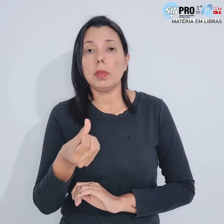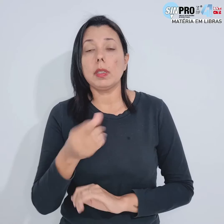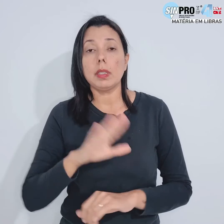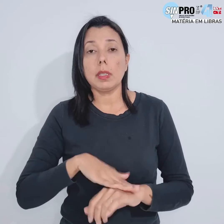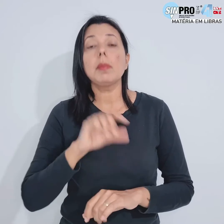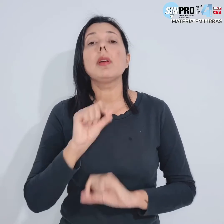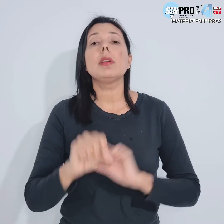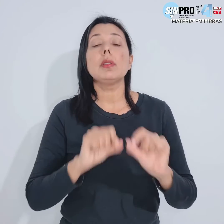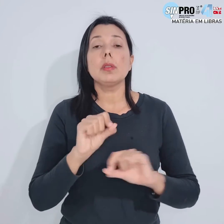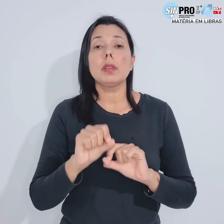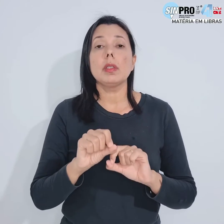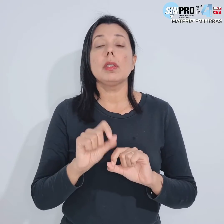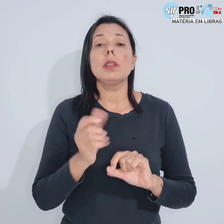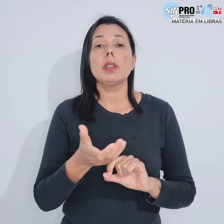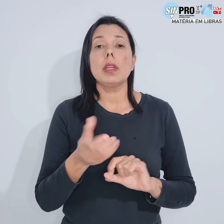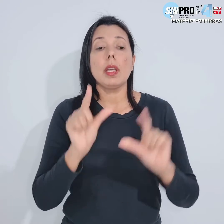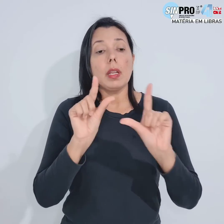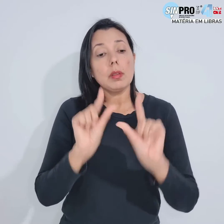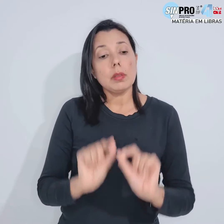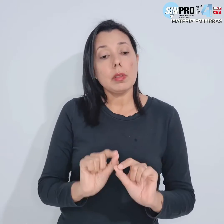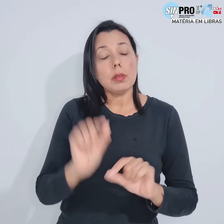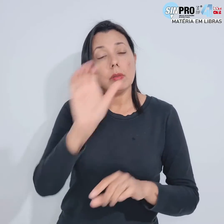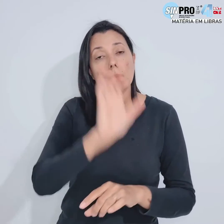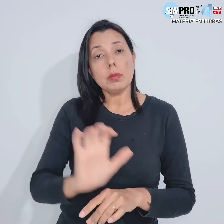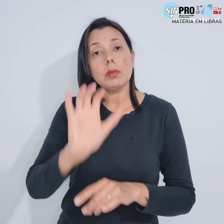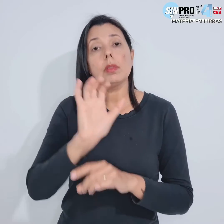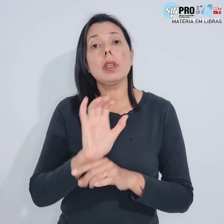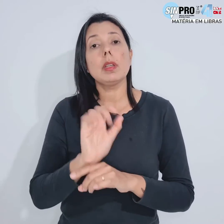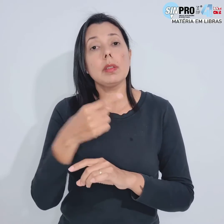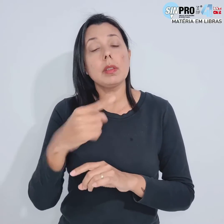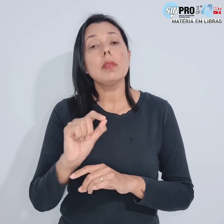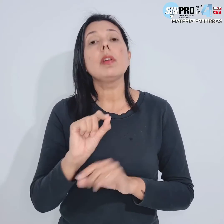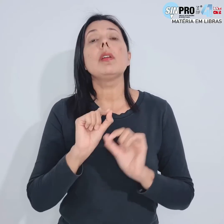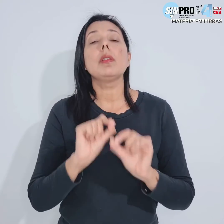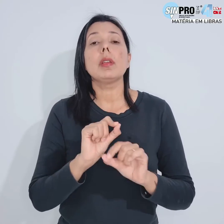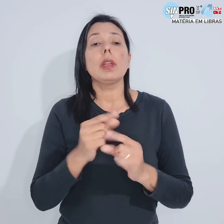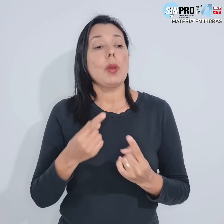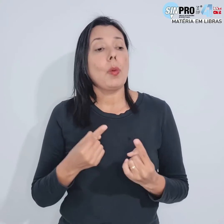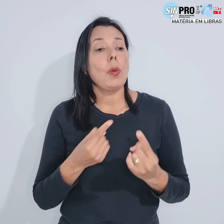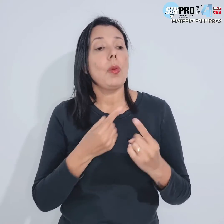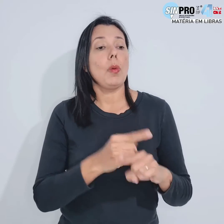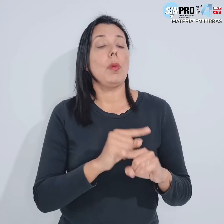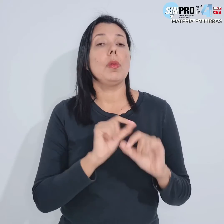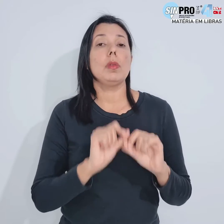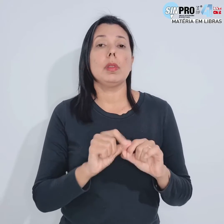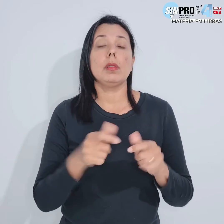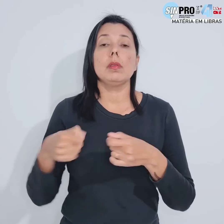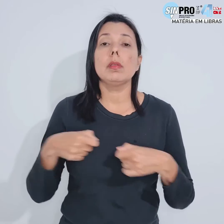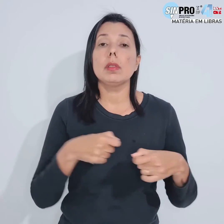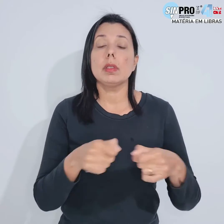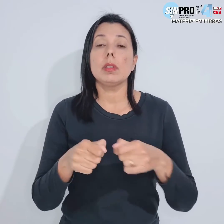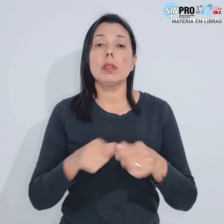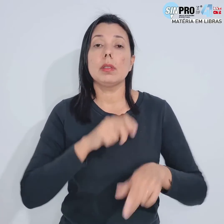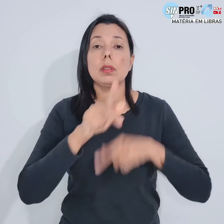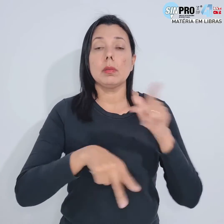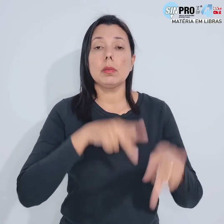é mais uma tentativa de redução do Estado que vai na contramão da necessidade da